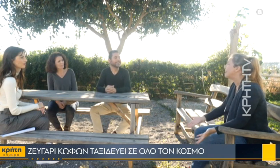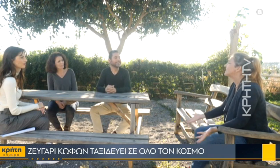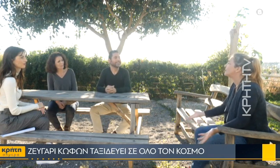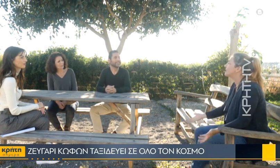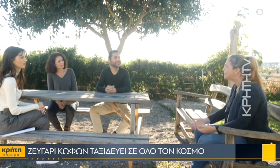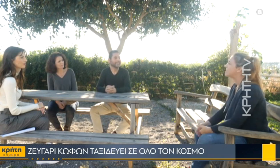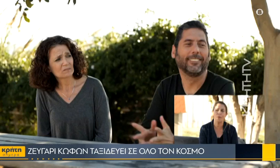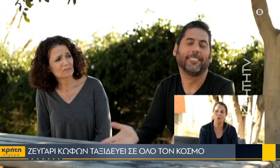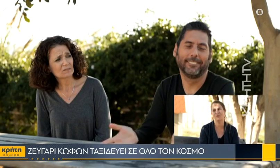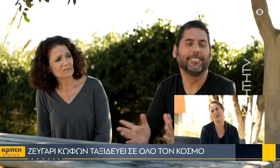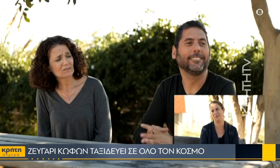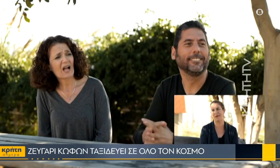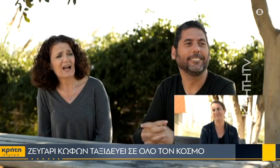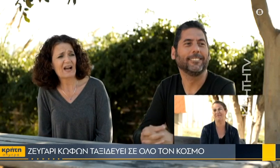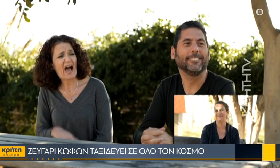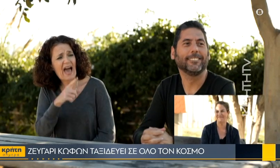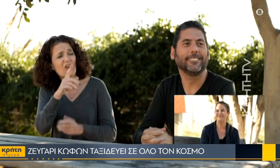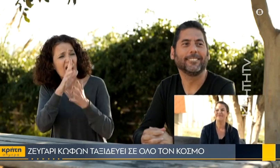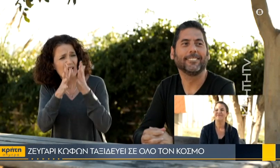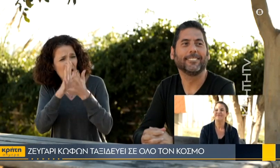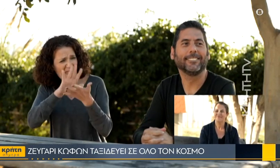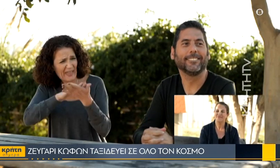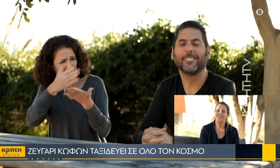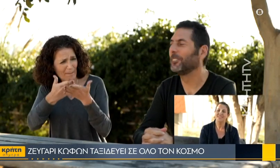που αλλάζει είναι ότι εμείς απλώς δεν ακούμε.